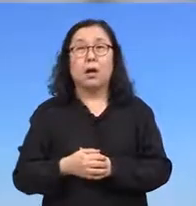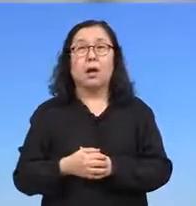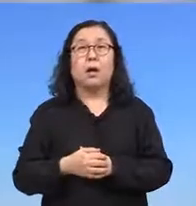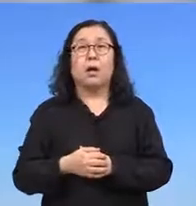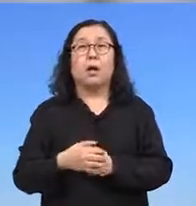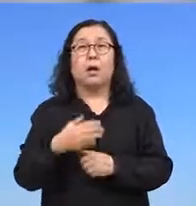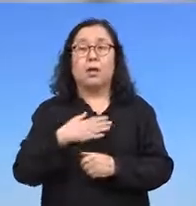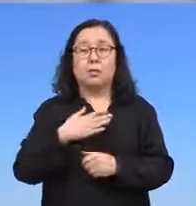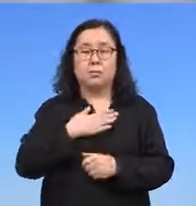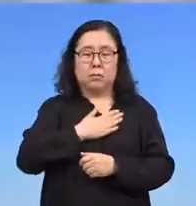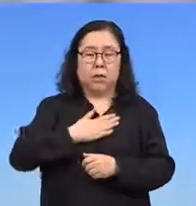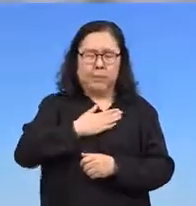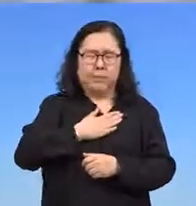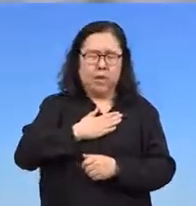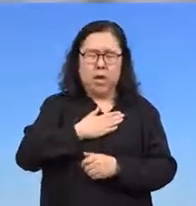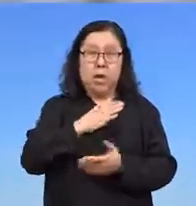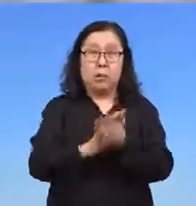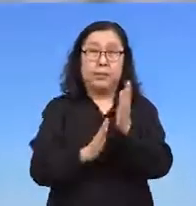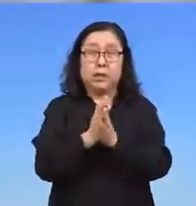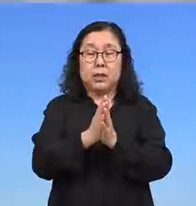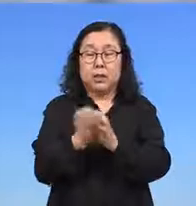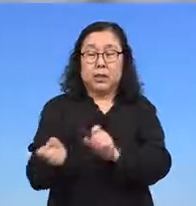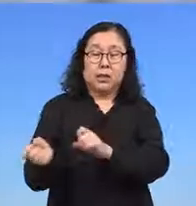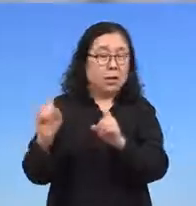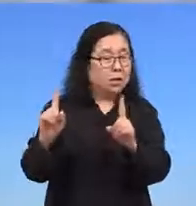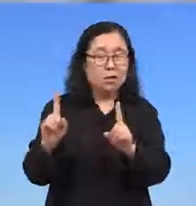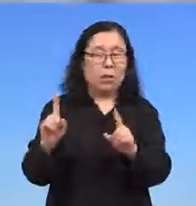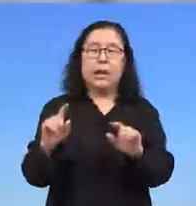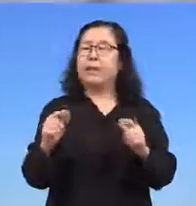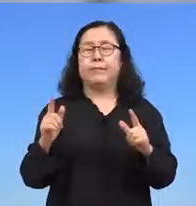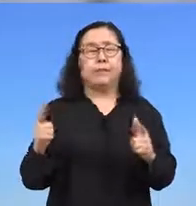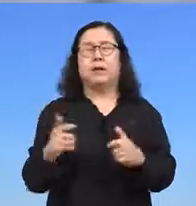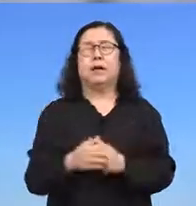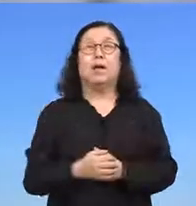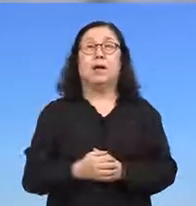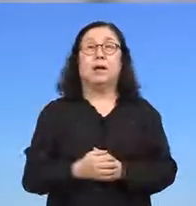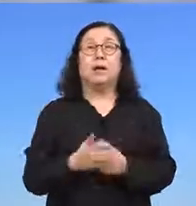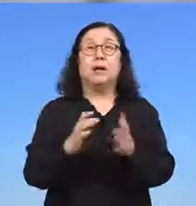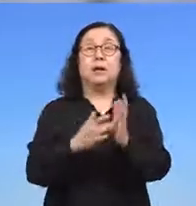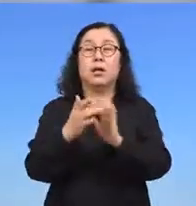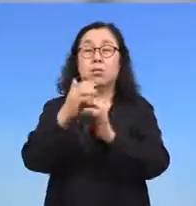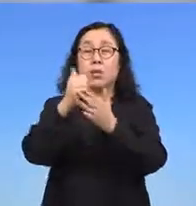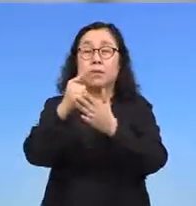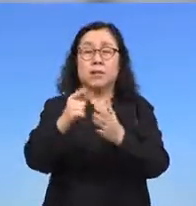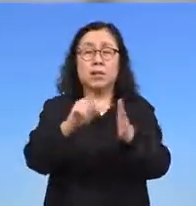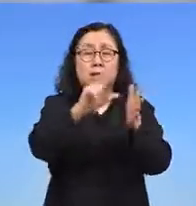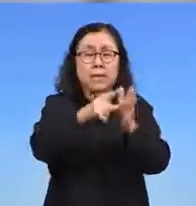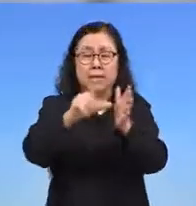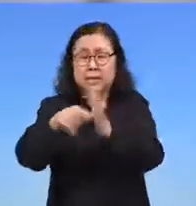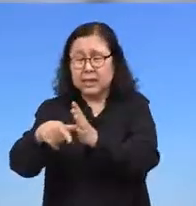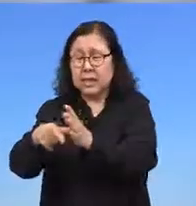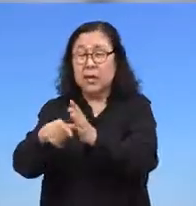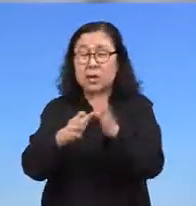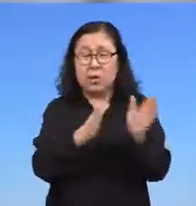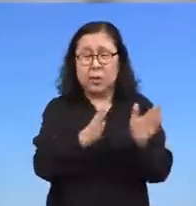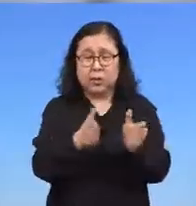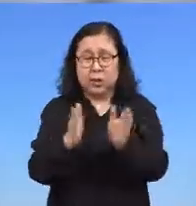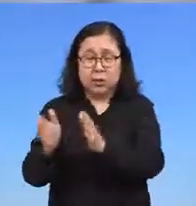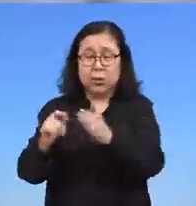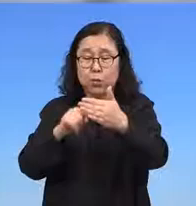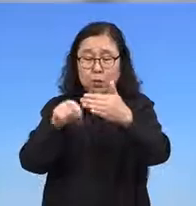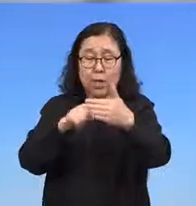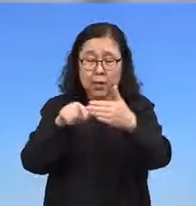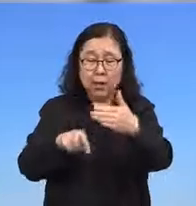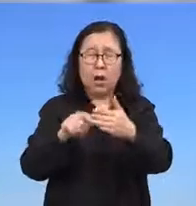뭐 할 수 있으니까 무덤덤 아무 생각 없이 뭐 살려주시 뭐 이거 아니에요. 그 과정에서